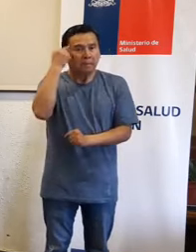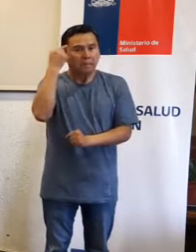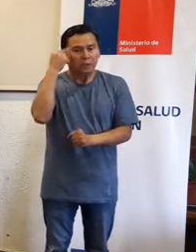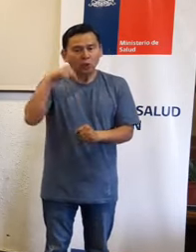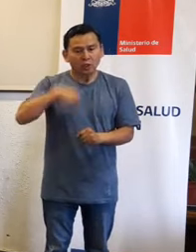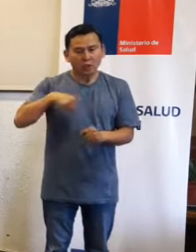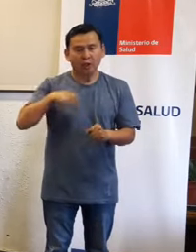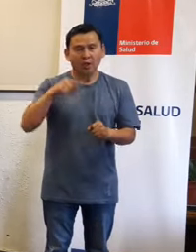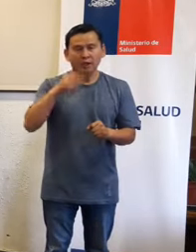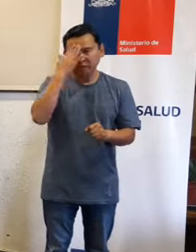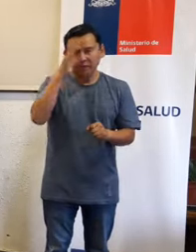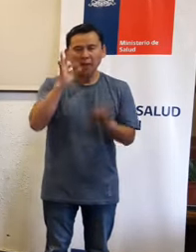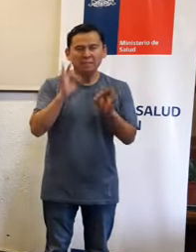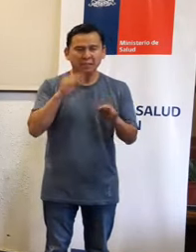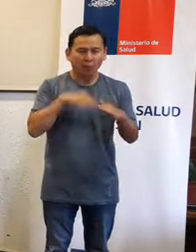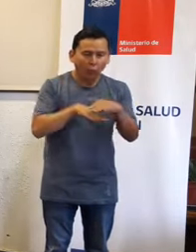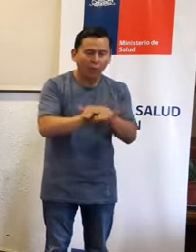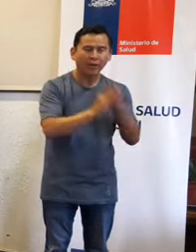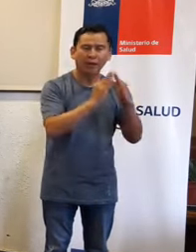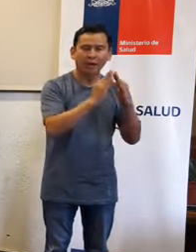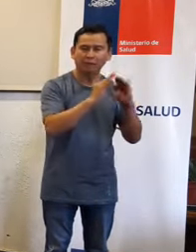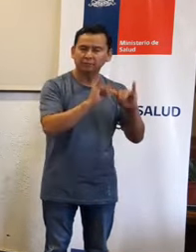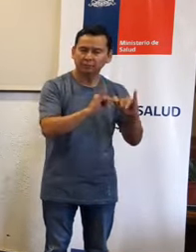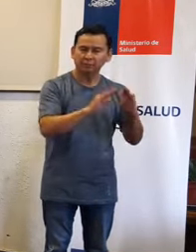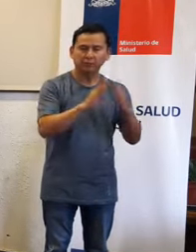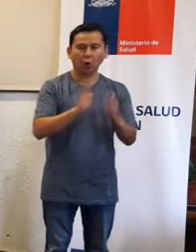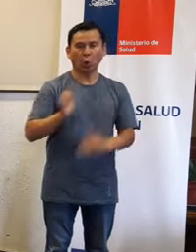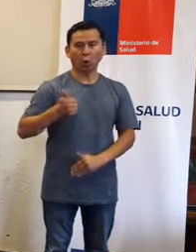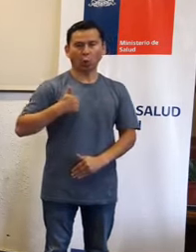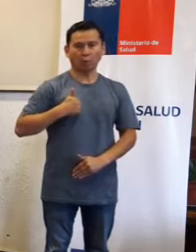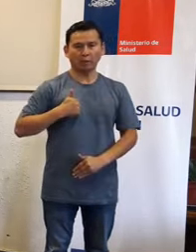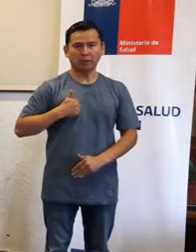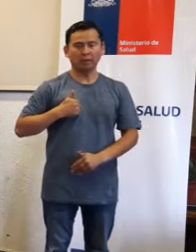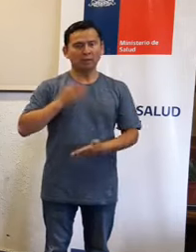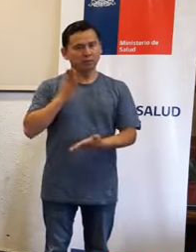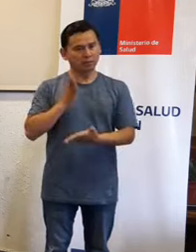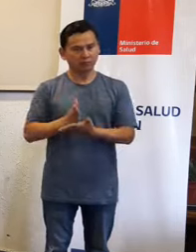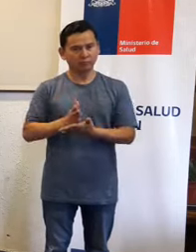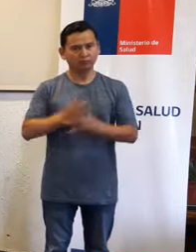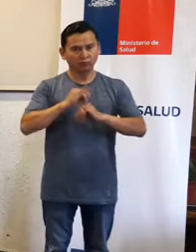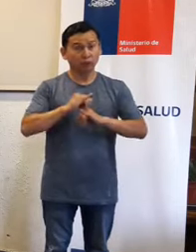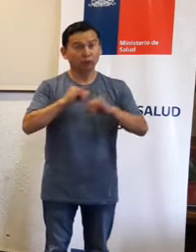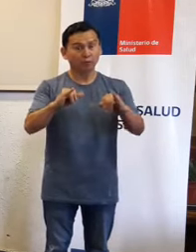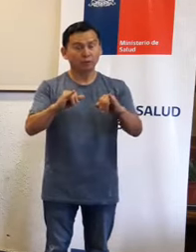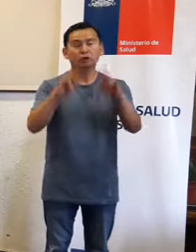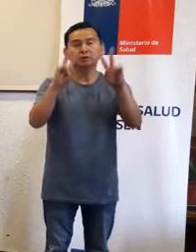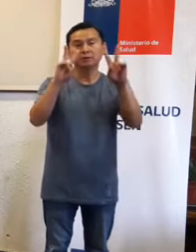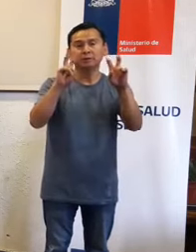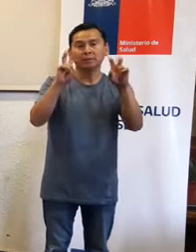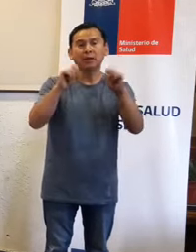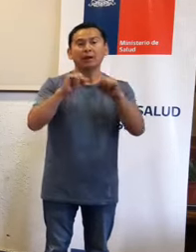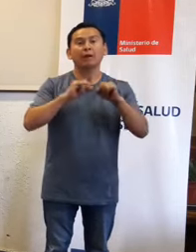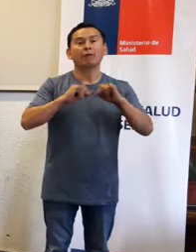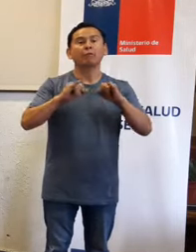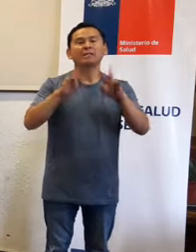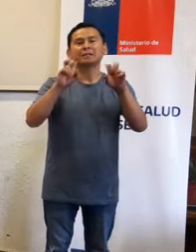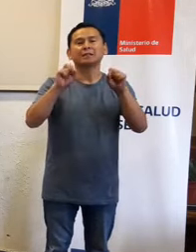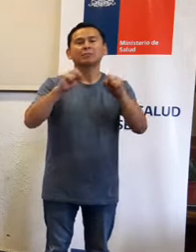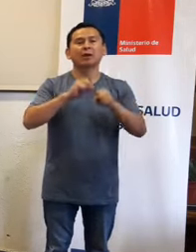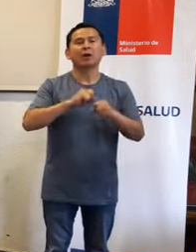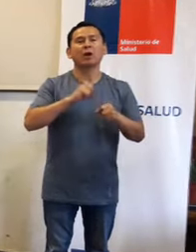de guardar para el mundo cristiano, cumplimos con nuestro deber de mantener informada a la comunidad regional del